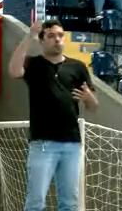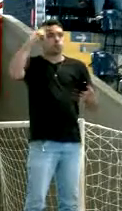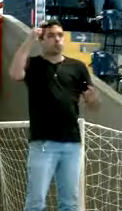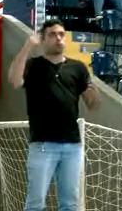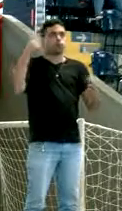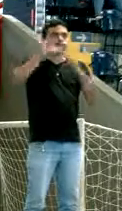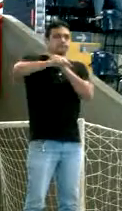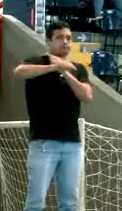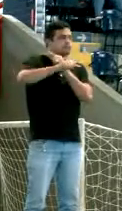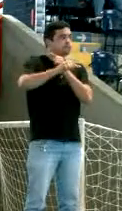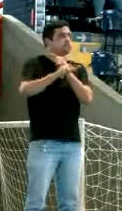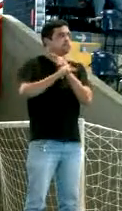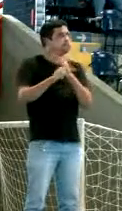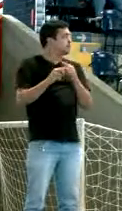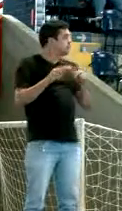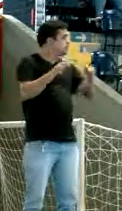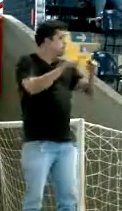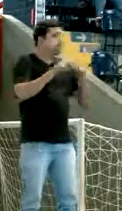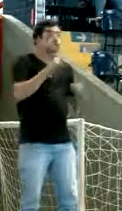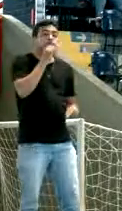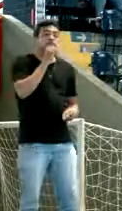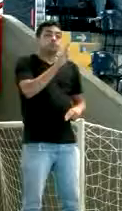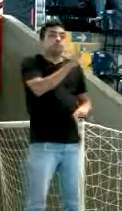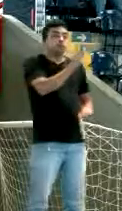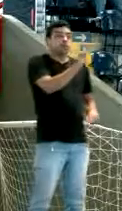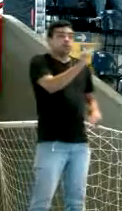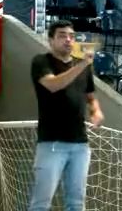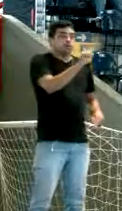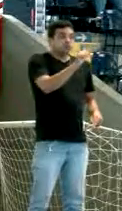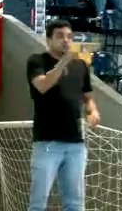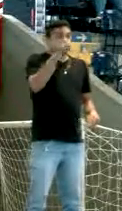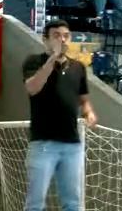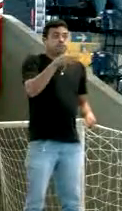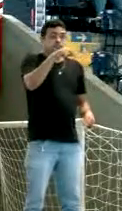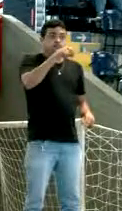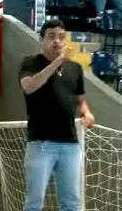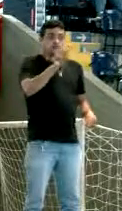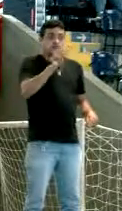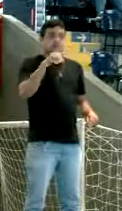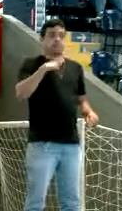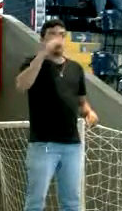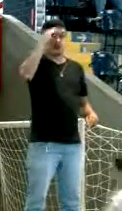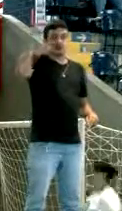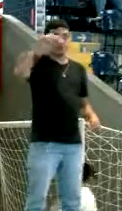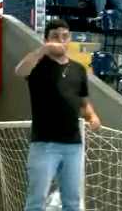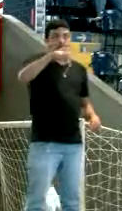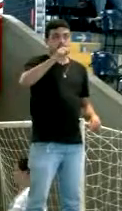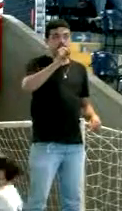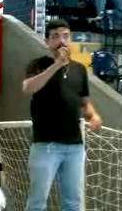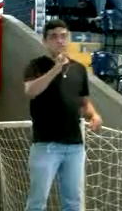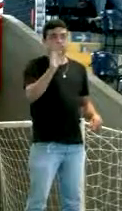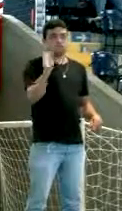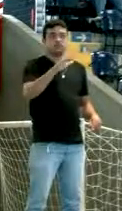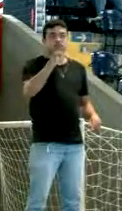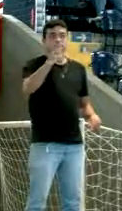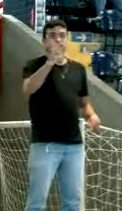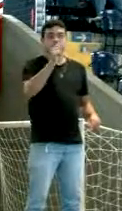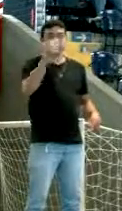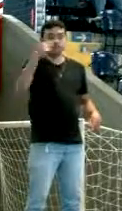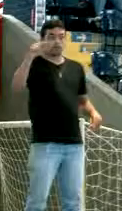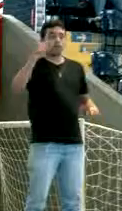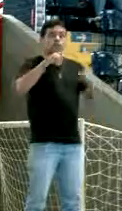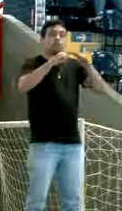Contra a cultura. Mas, queridos, a bossa nova tem como maior intérprete Nara Leão. A bossa nova